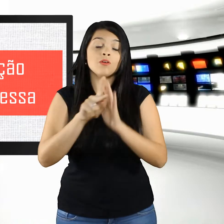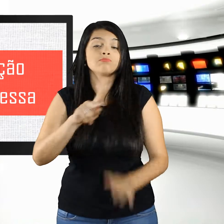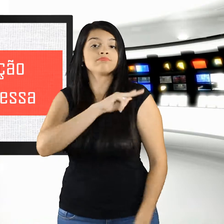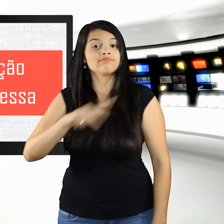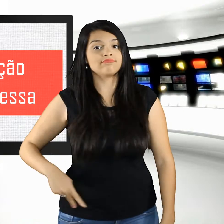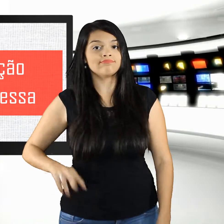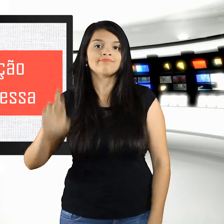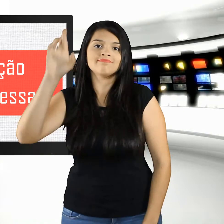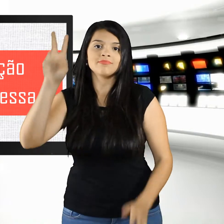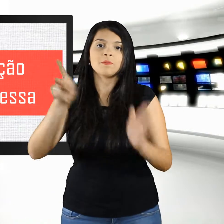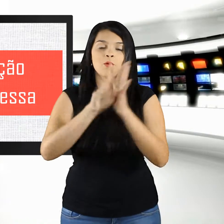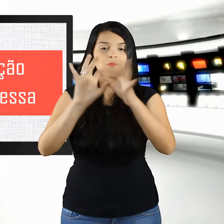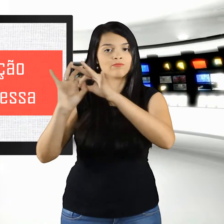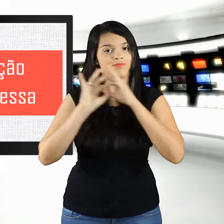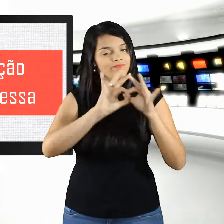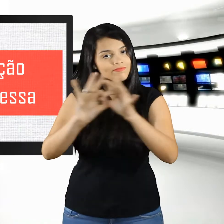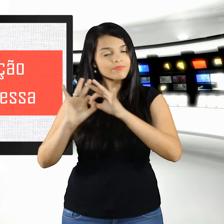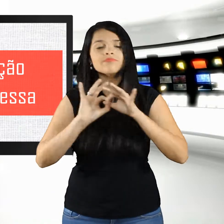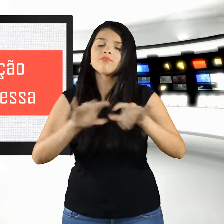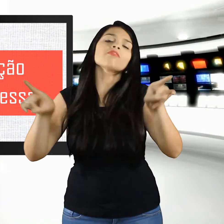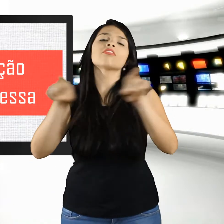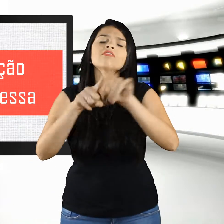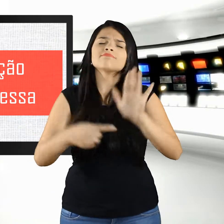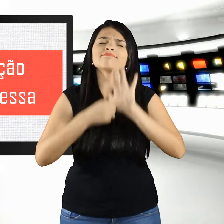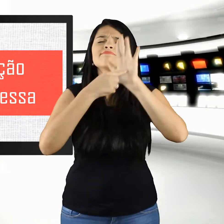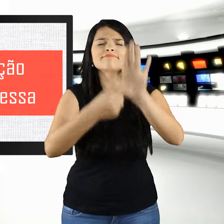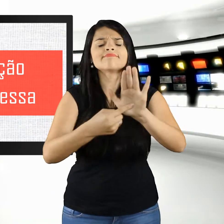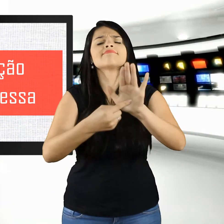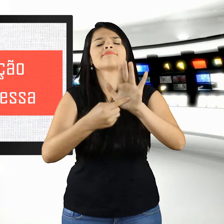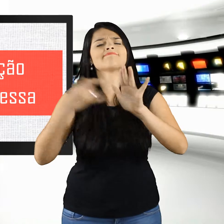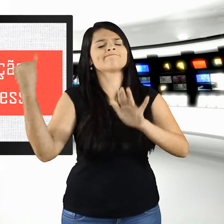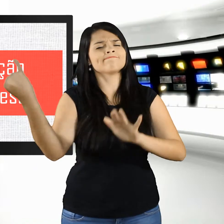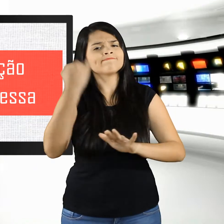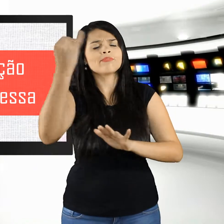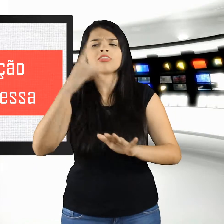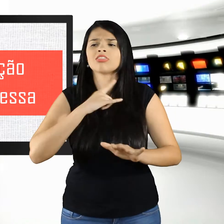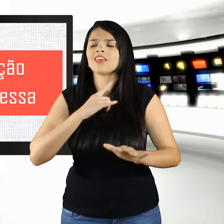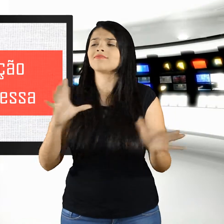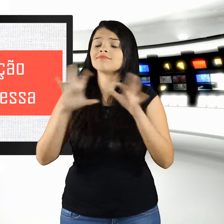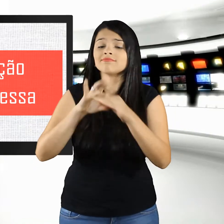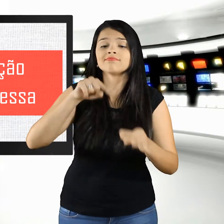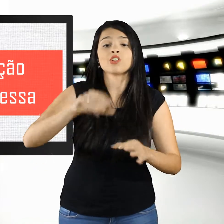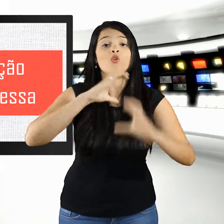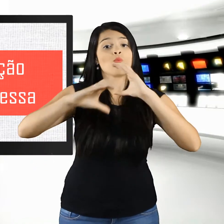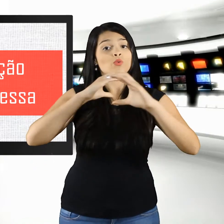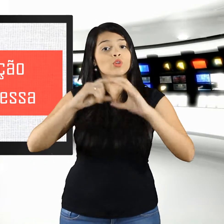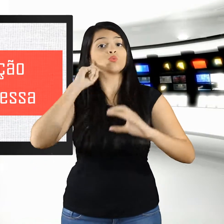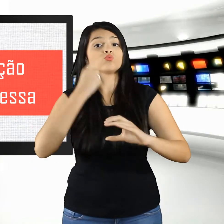Surdos, FENES, também ressalta a evolução nessa relação de comunicação de surdos na sociedade.